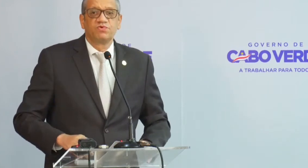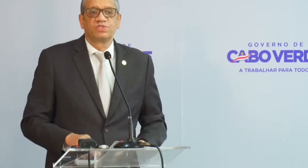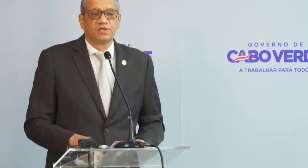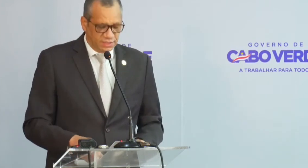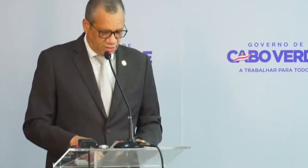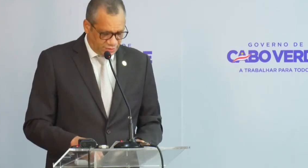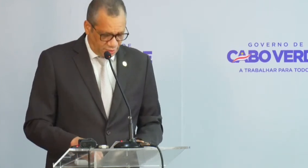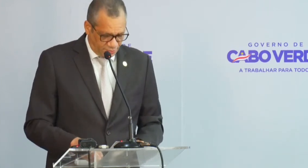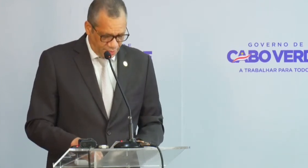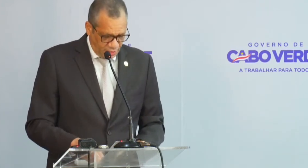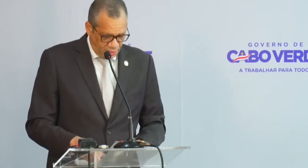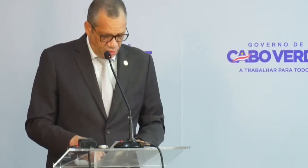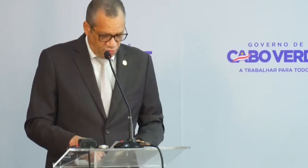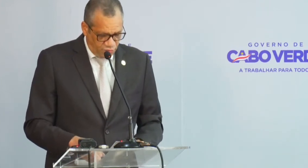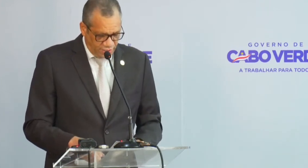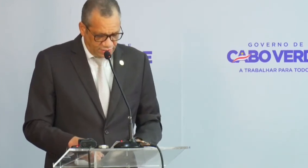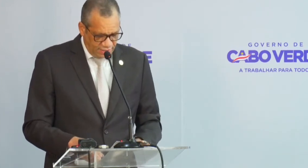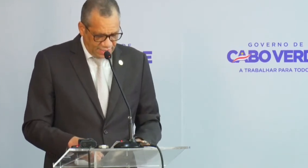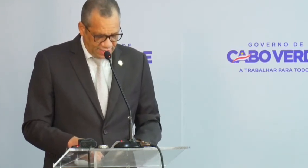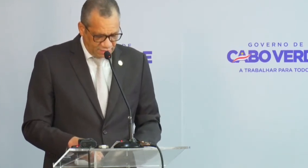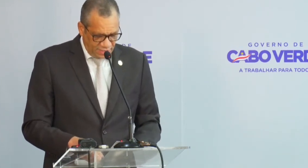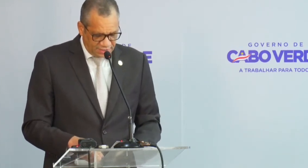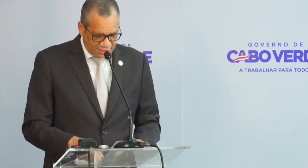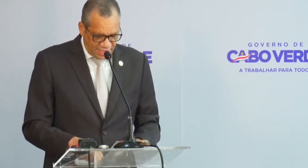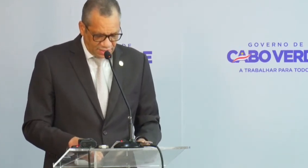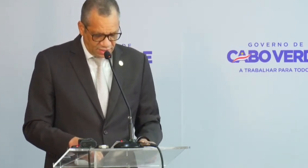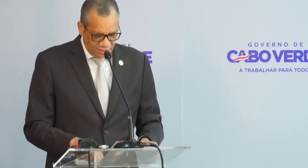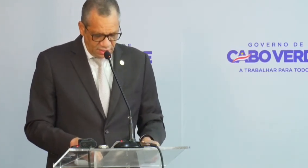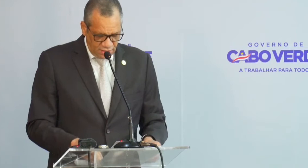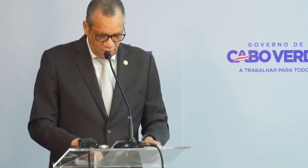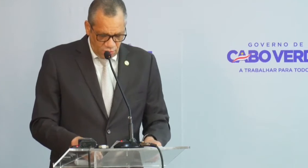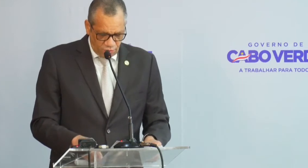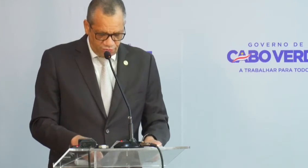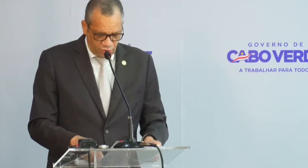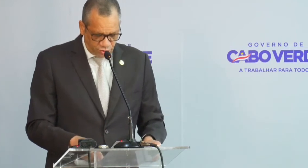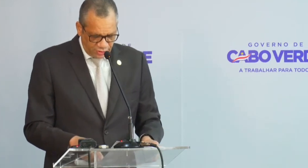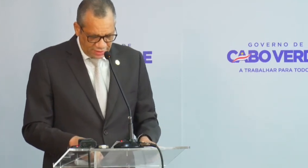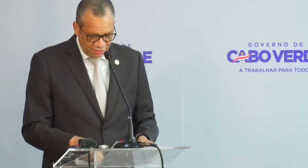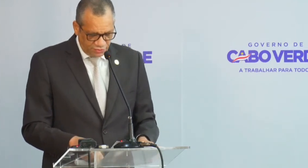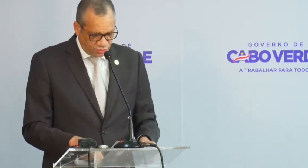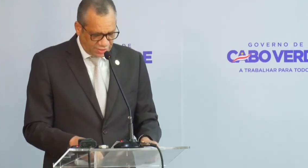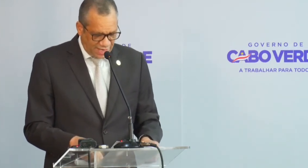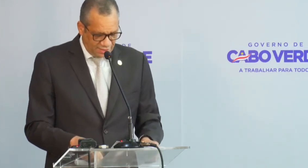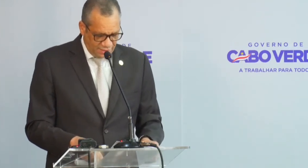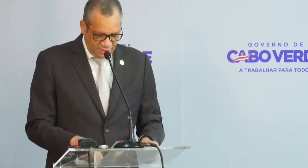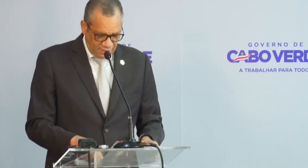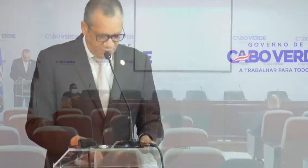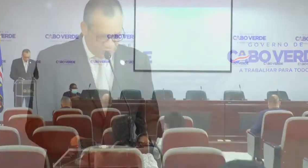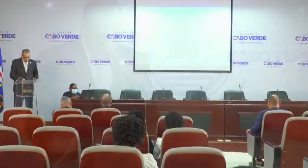função da evolução da situação. Foi assim há 7 meses atrás, com o reforço da tarifa